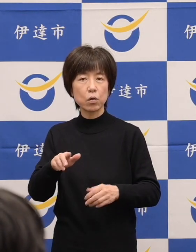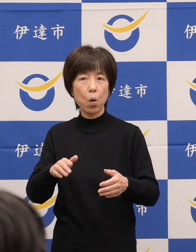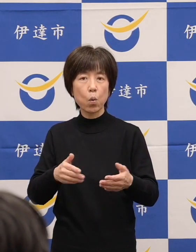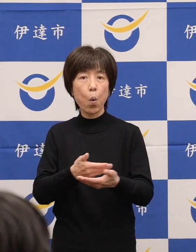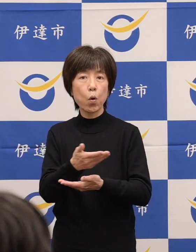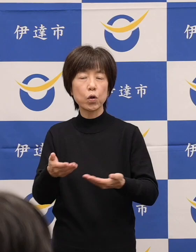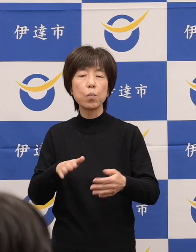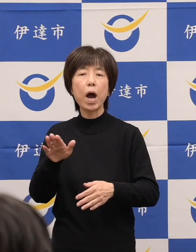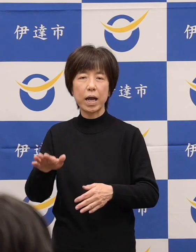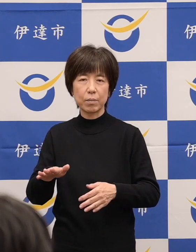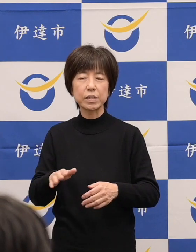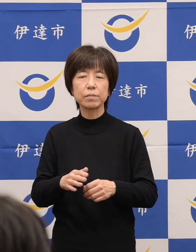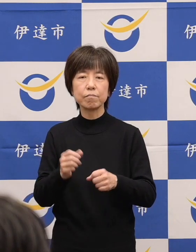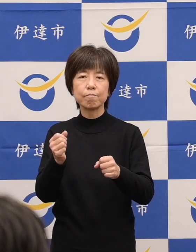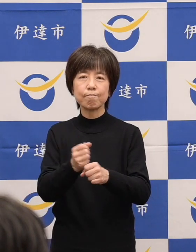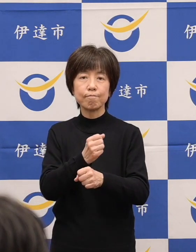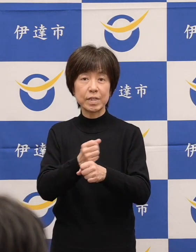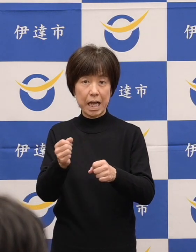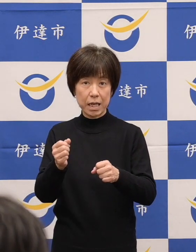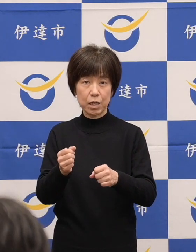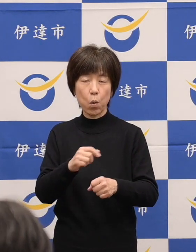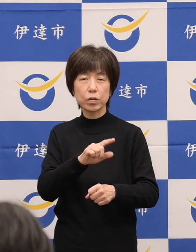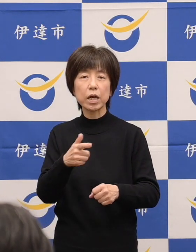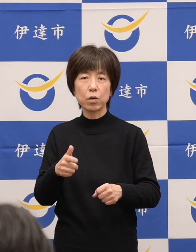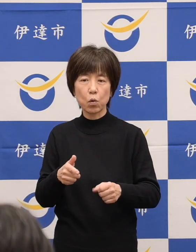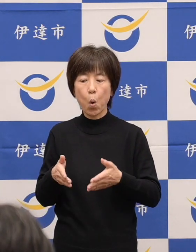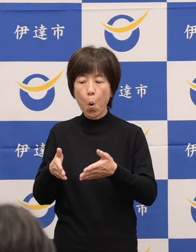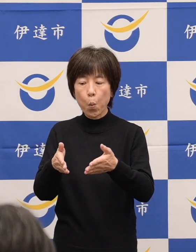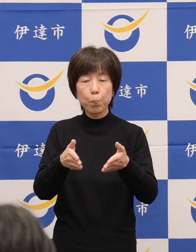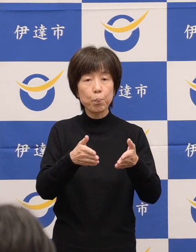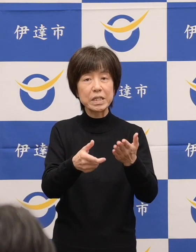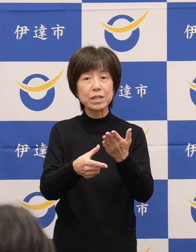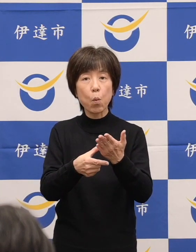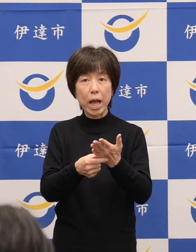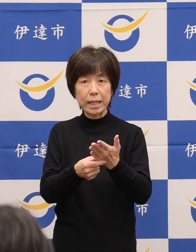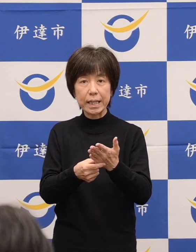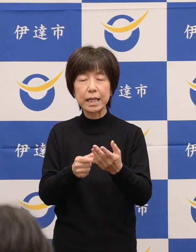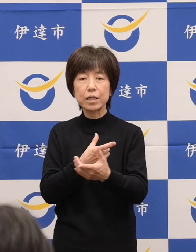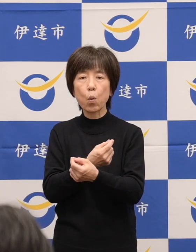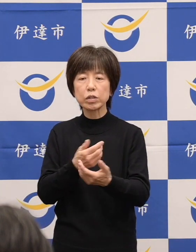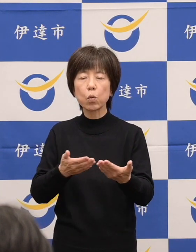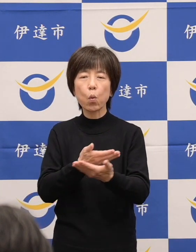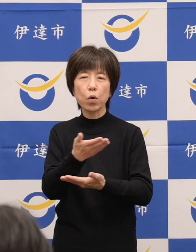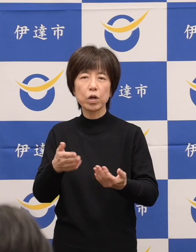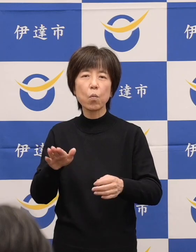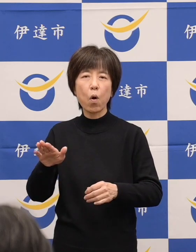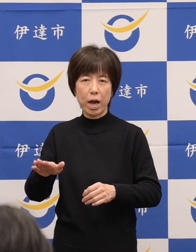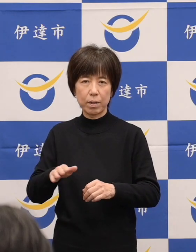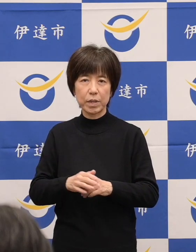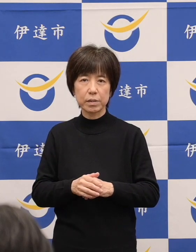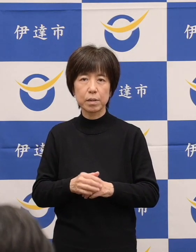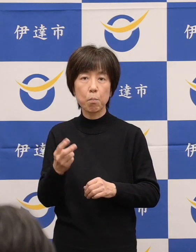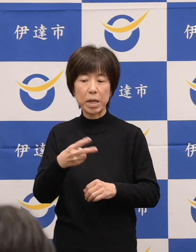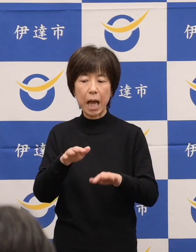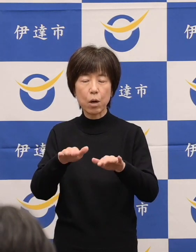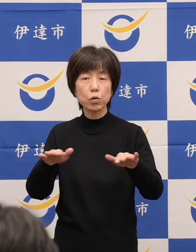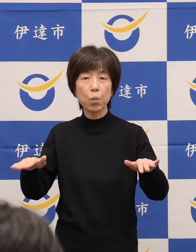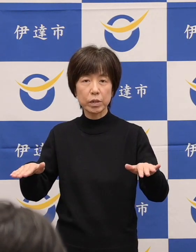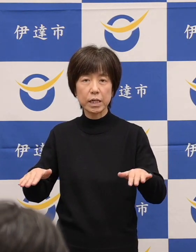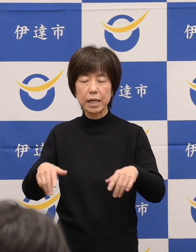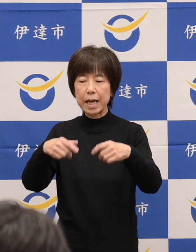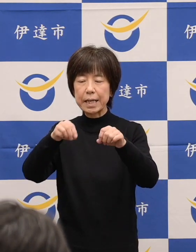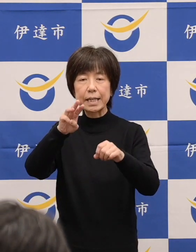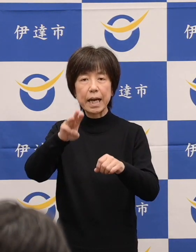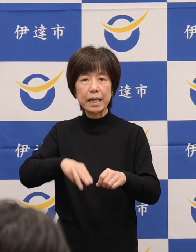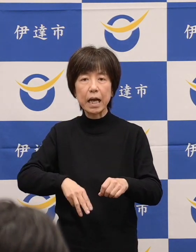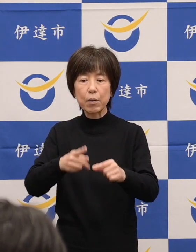また産業的な道の駅同士の交流もあります。それから子どもたちがですね柳川